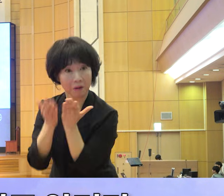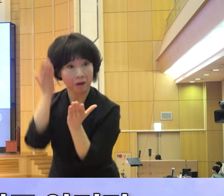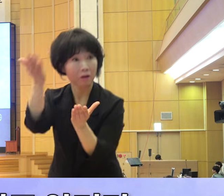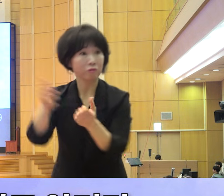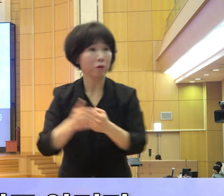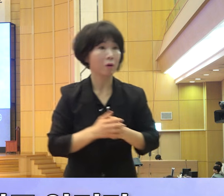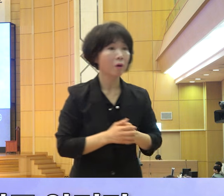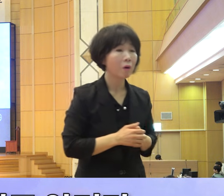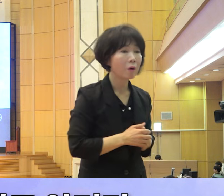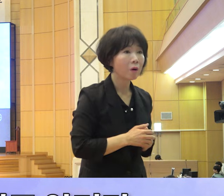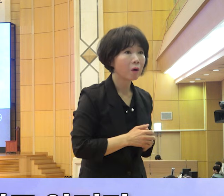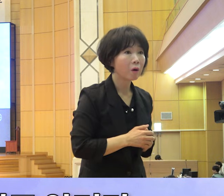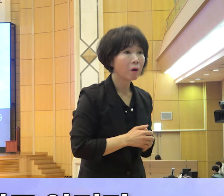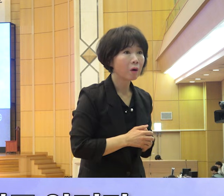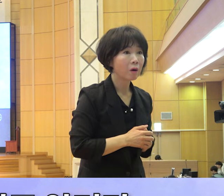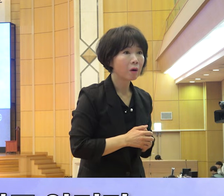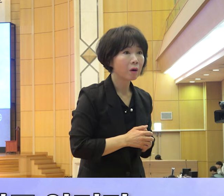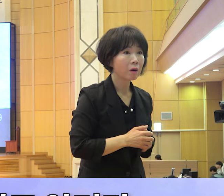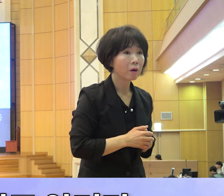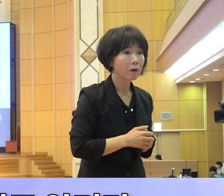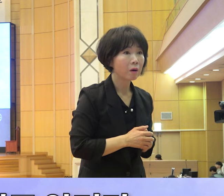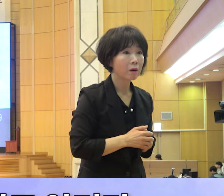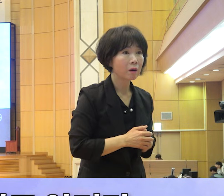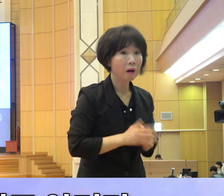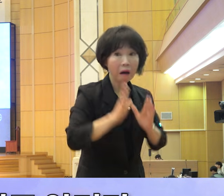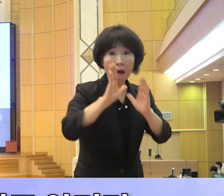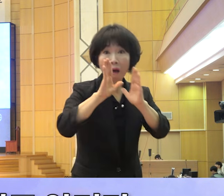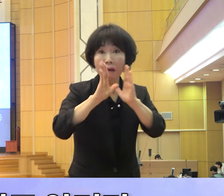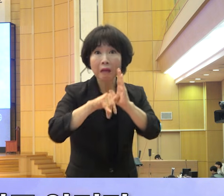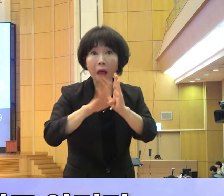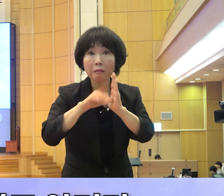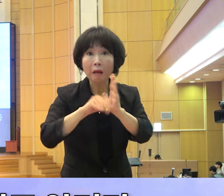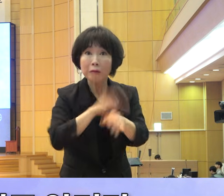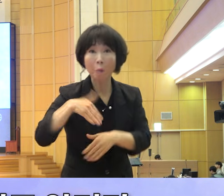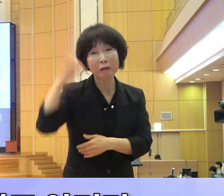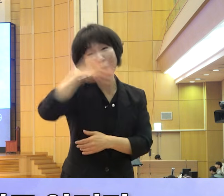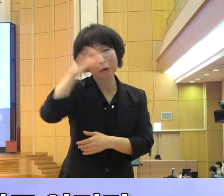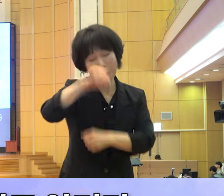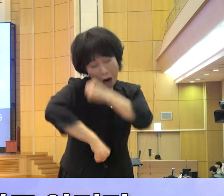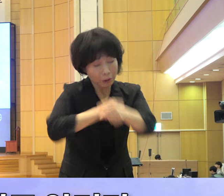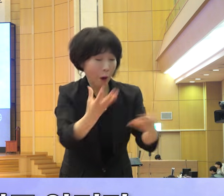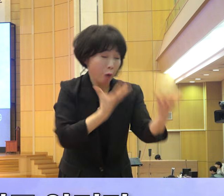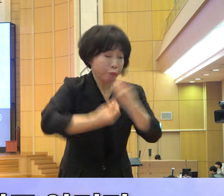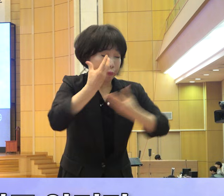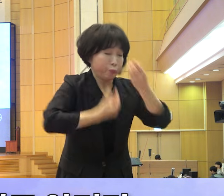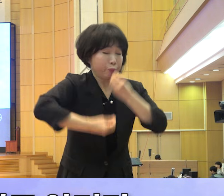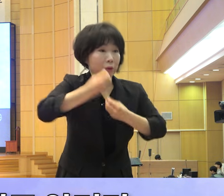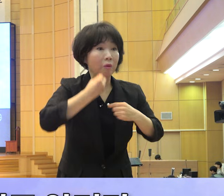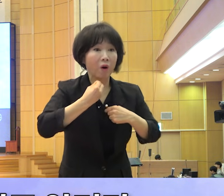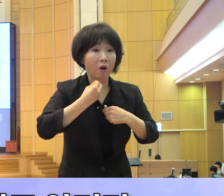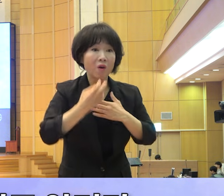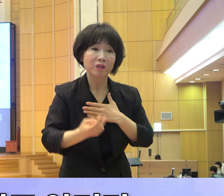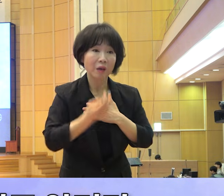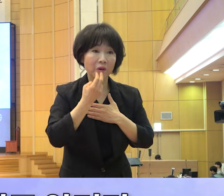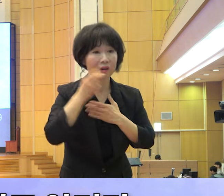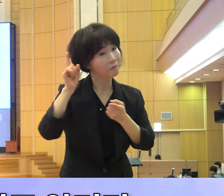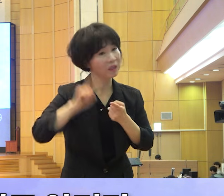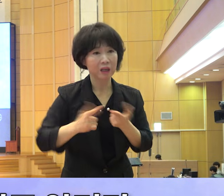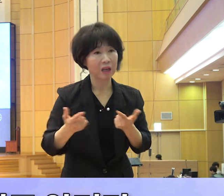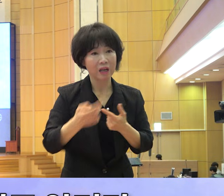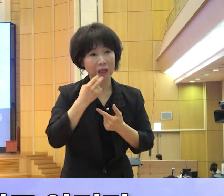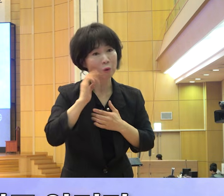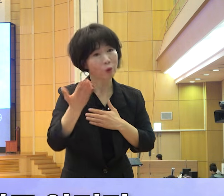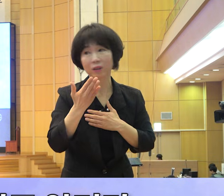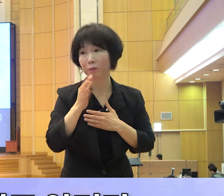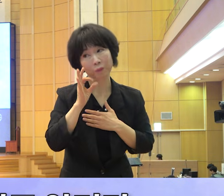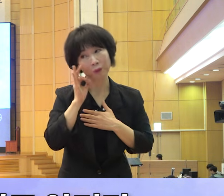아무리 좋은 말씀이라도 때를 모르고 막 먹어버리면 그게 나에게 생명이 되지 않습니다.